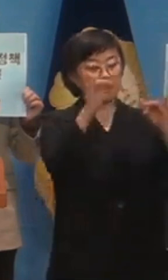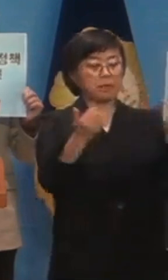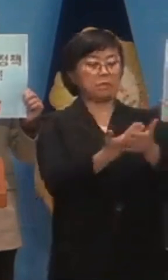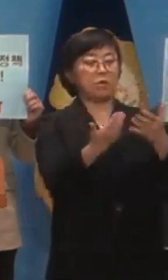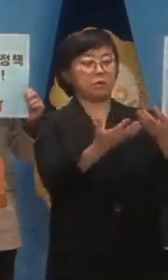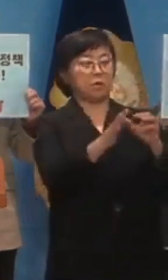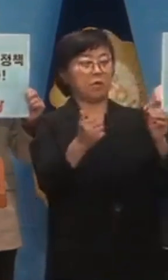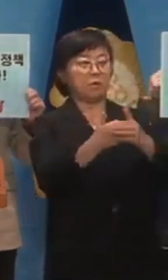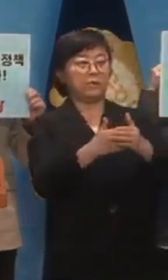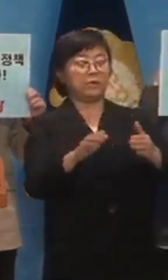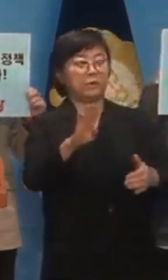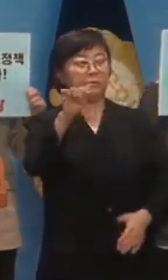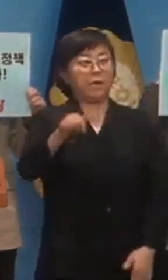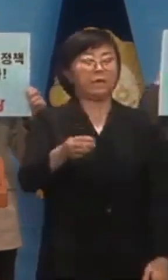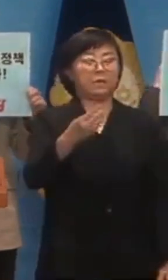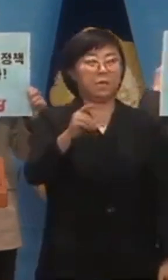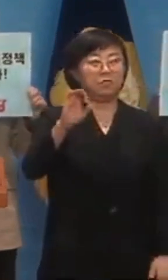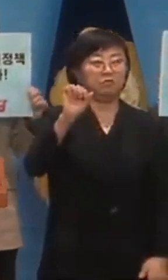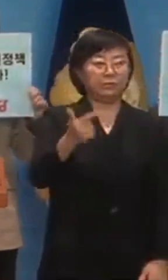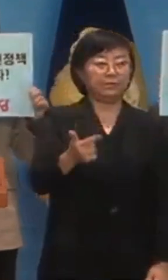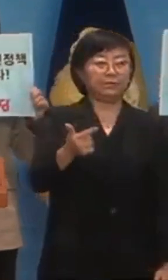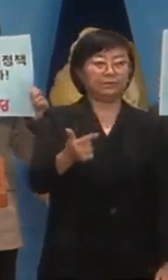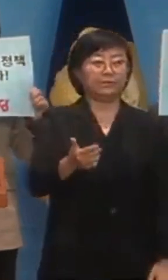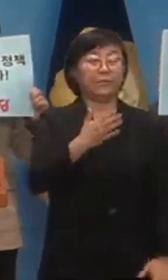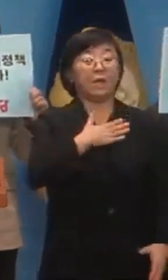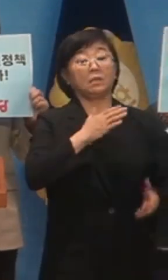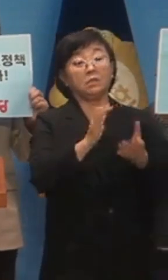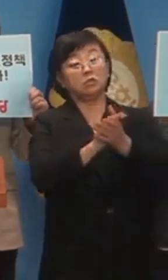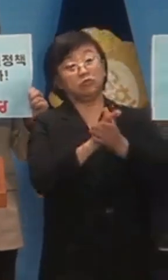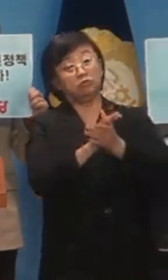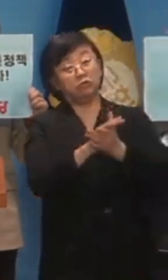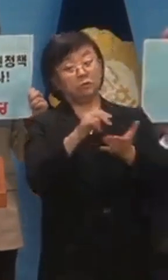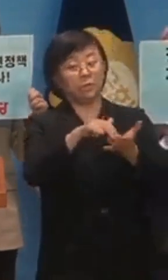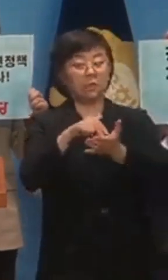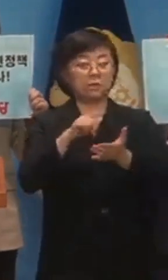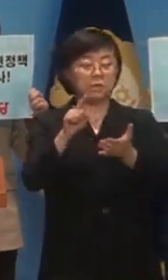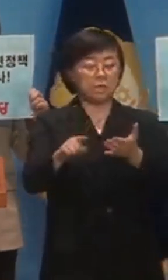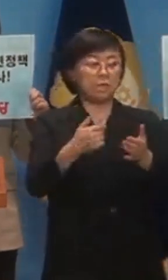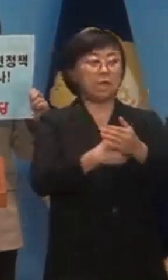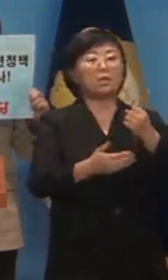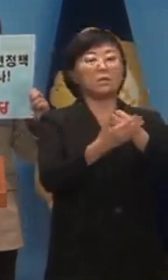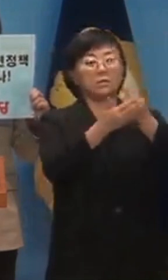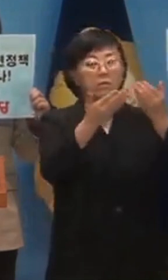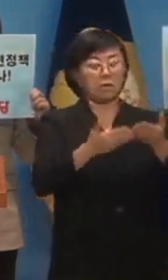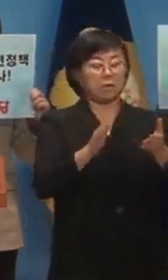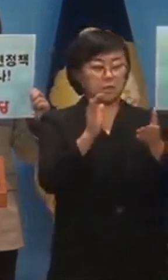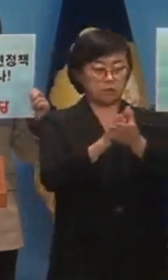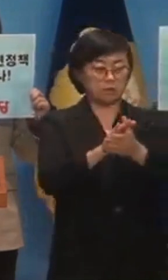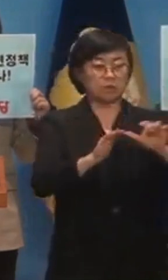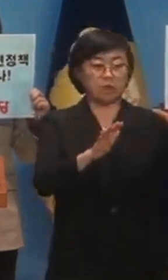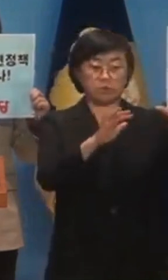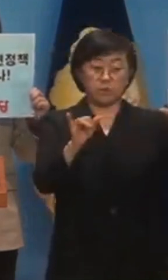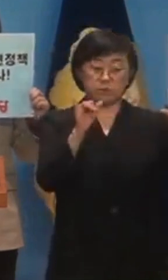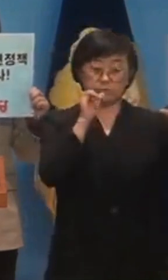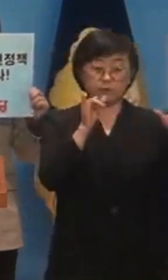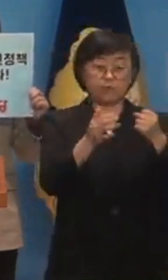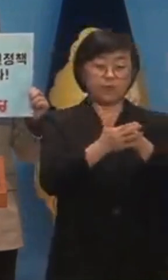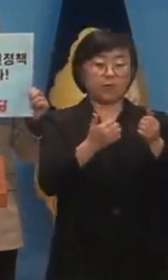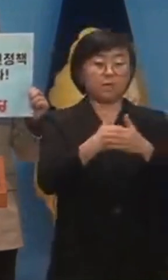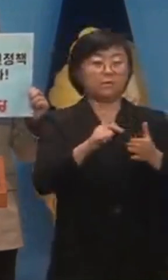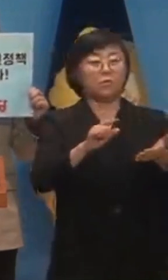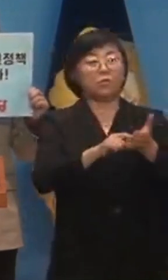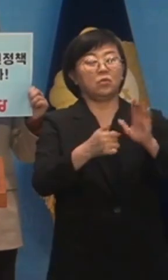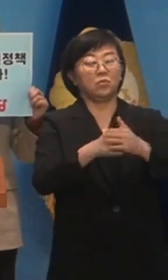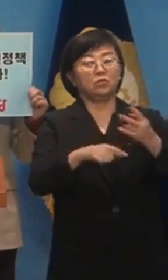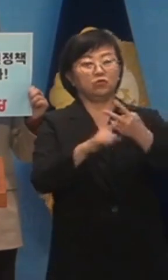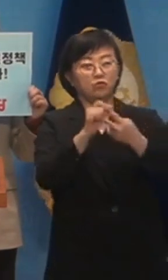청년진보당 집행위원장 태훈입니다. 제 친구들 중에서도 내일 채용 공제를 받은 친구들이 5명이나 됩니다. 사실